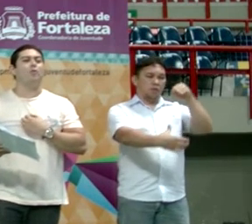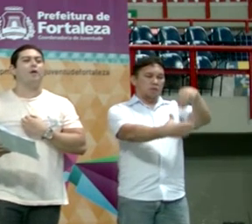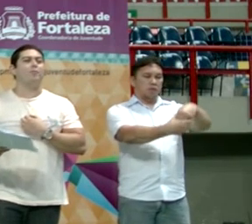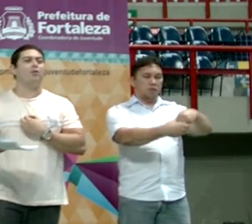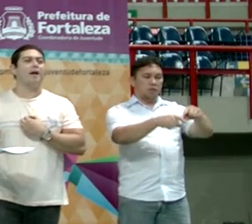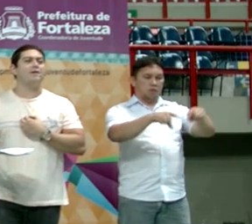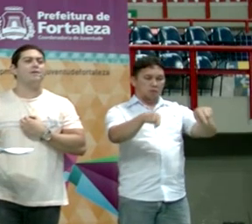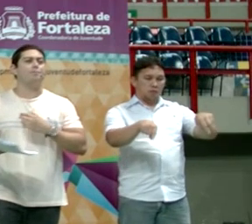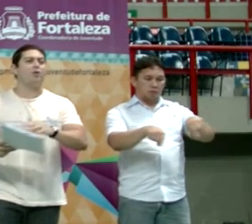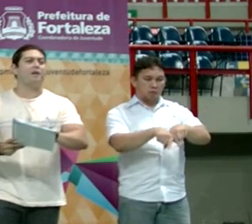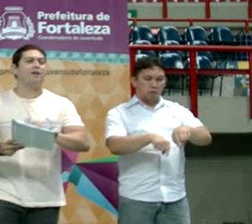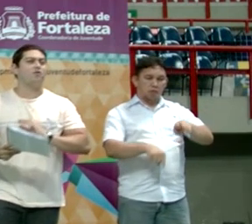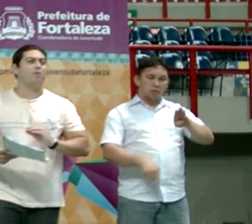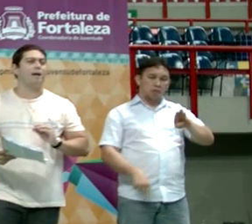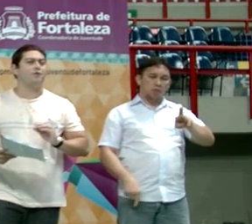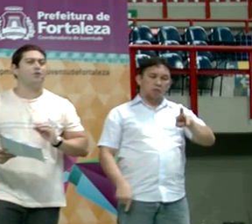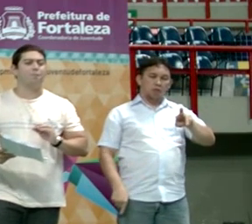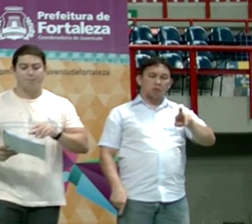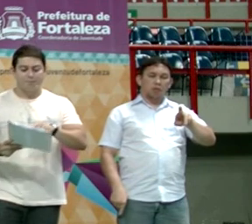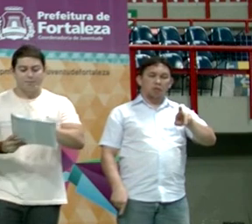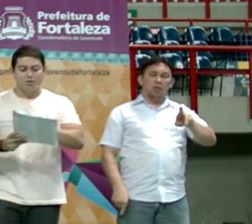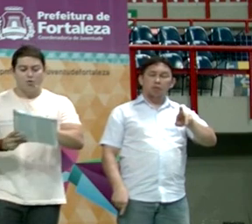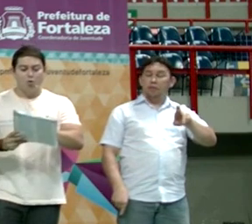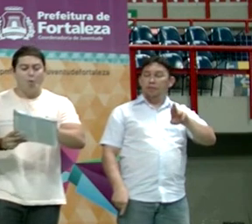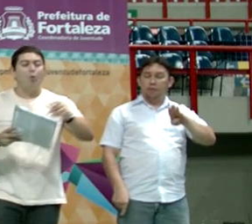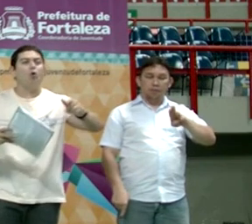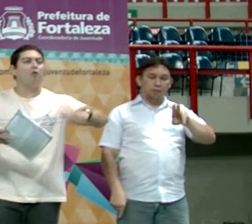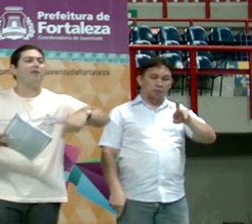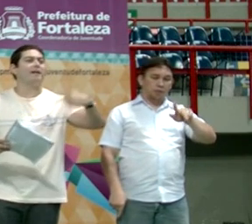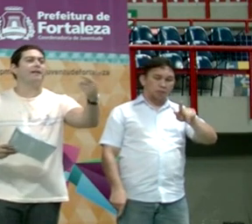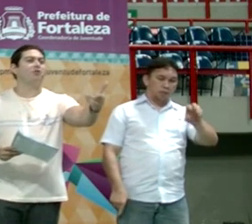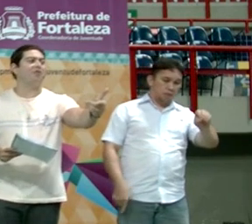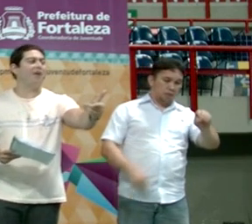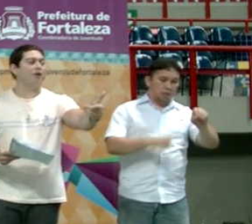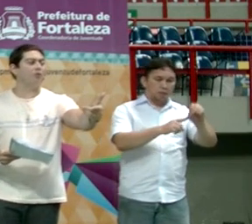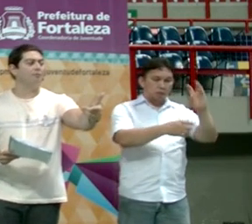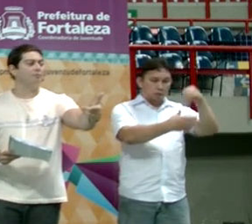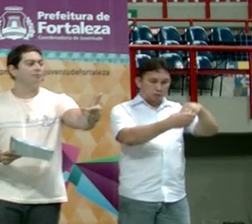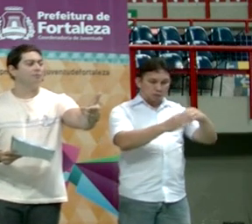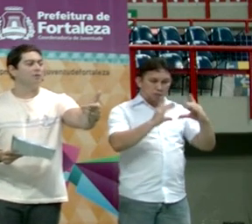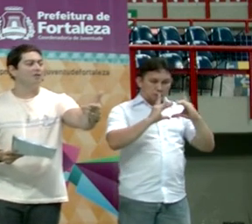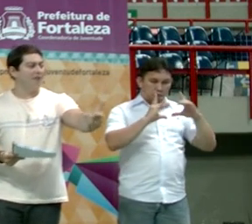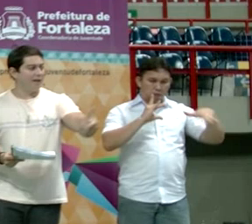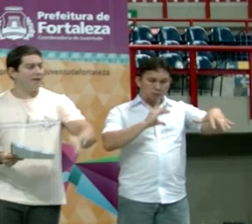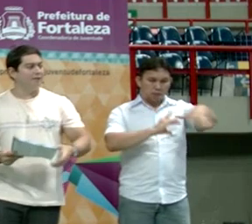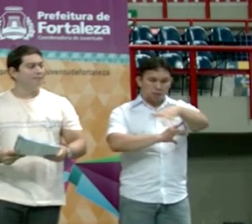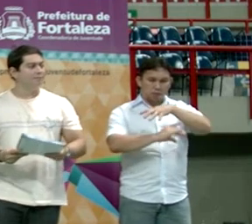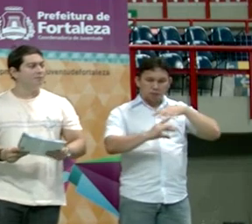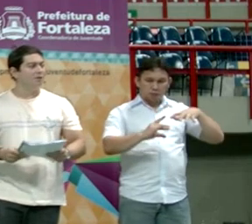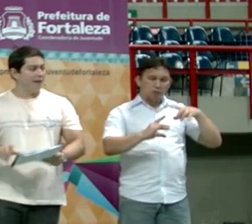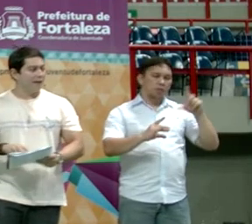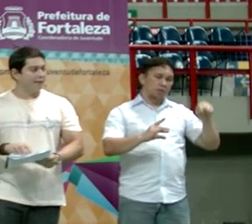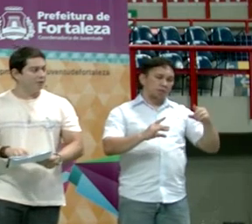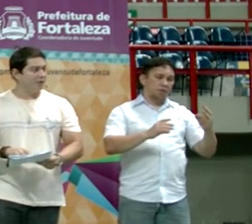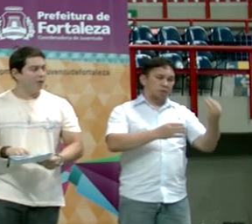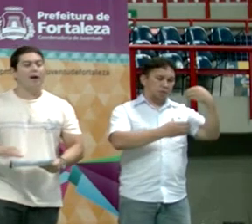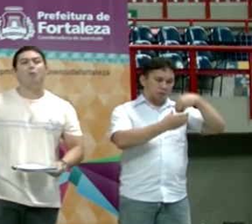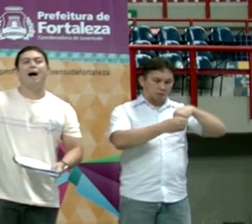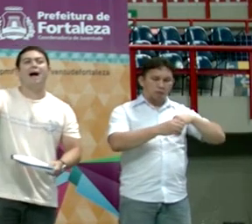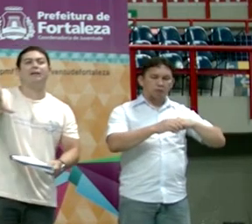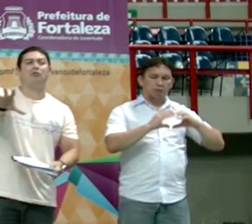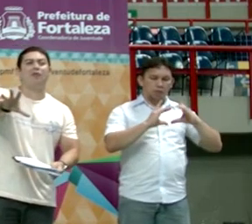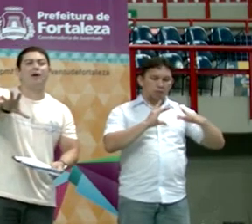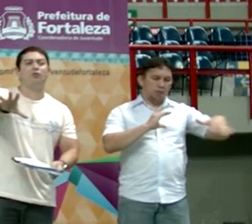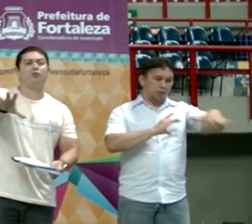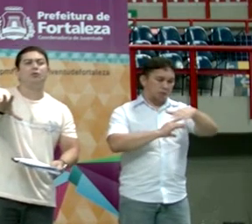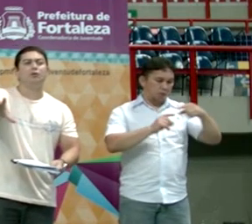Quem trabalha no burgo é burguês, porque faz comércio. O burgo fica dentro do feudo? Fica dentro do feudo.